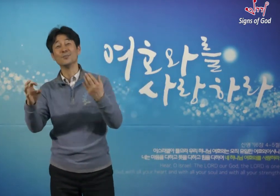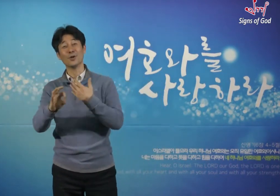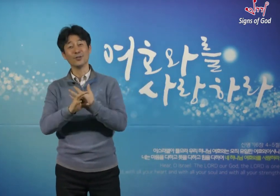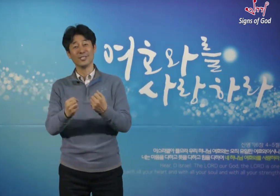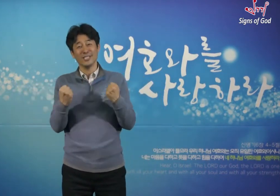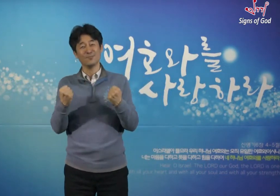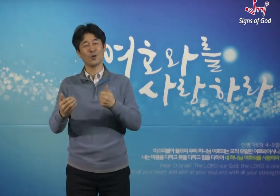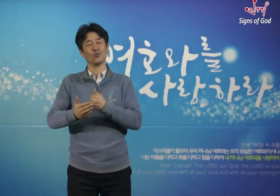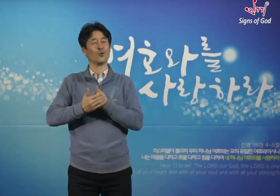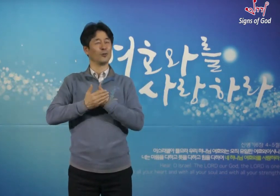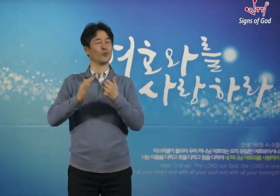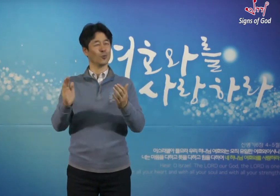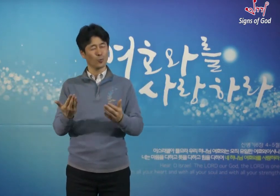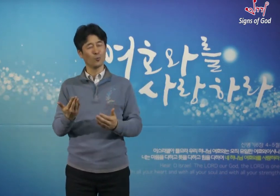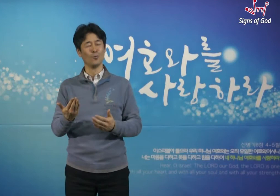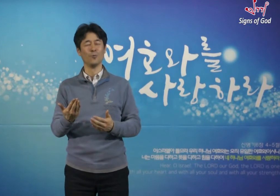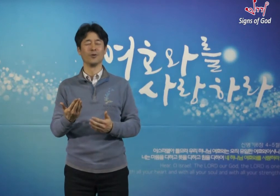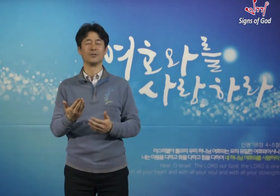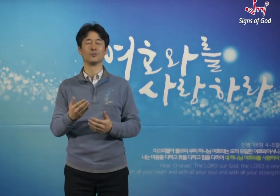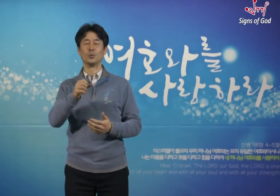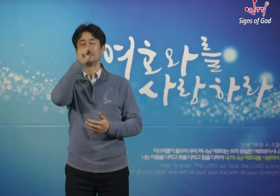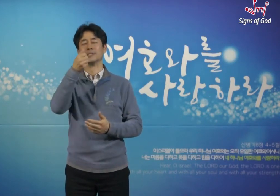여러분 많은 힘을 더 저에게 주시고